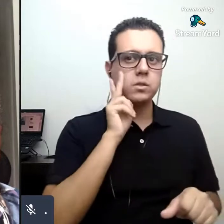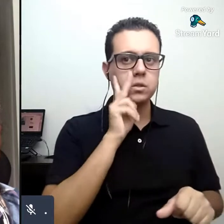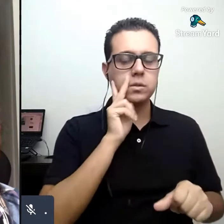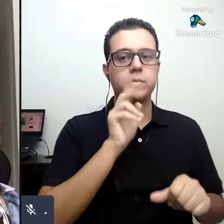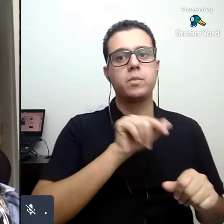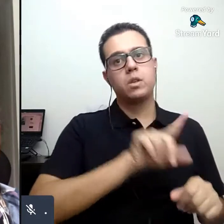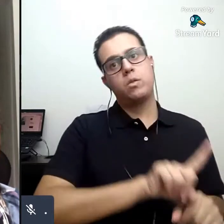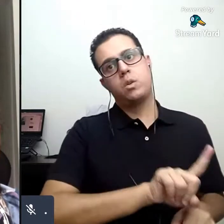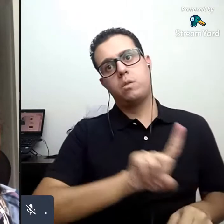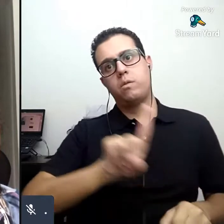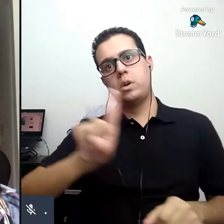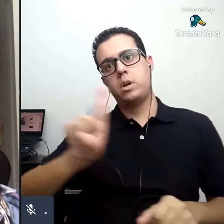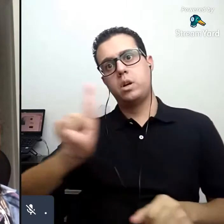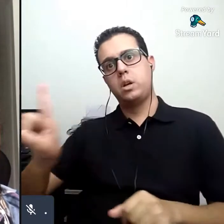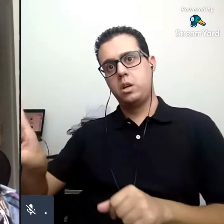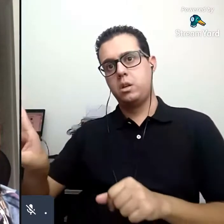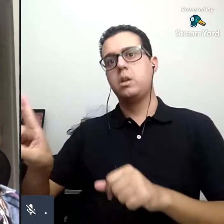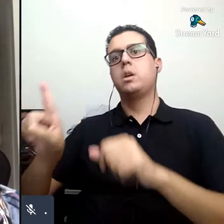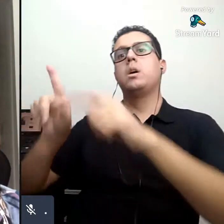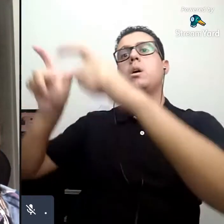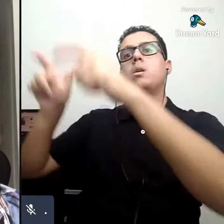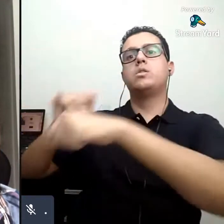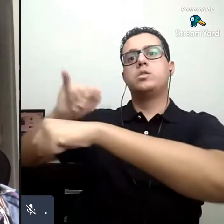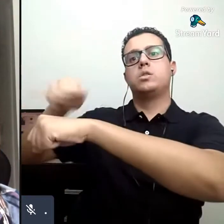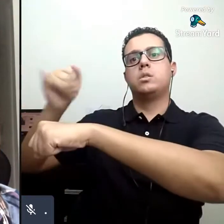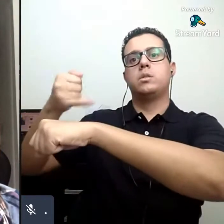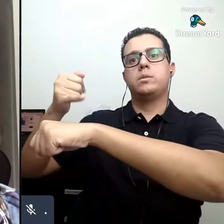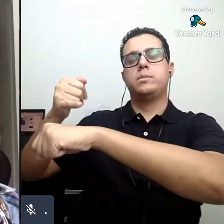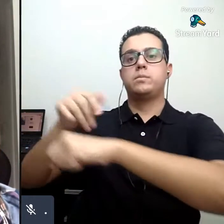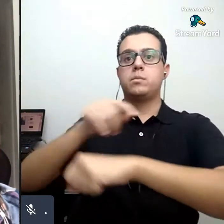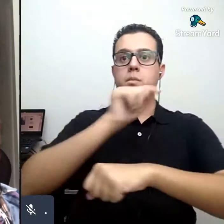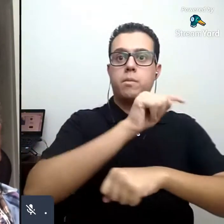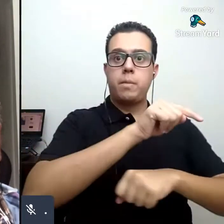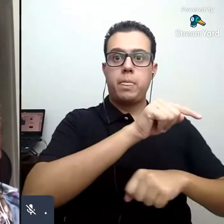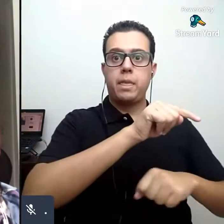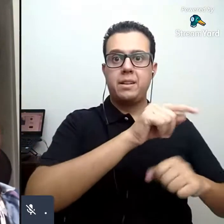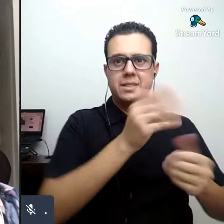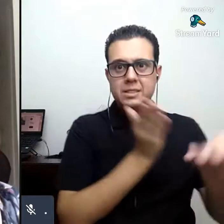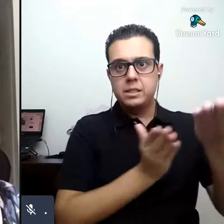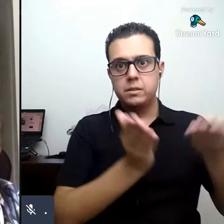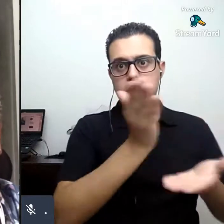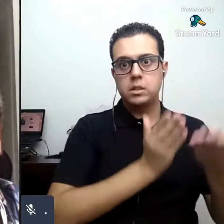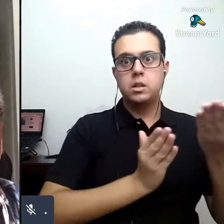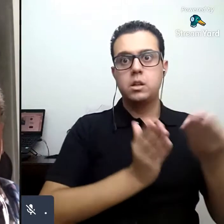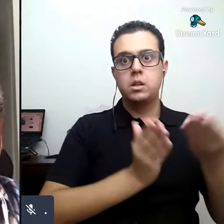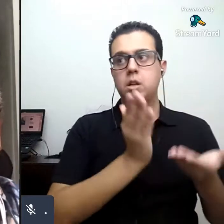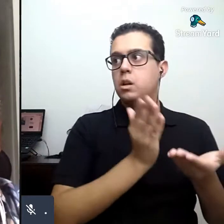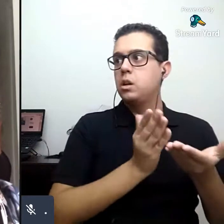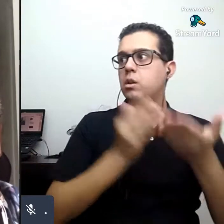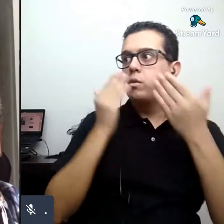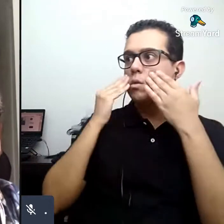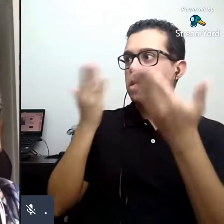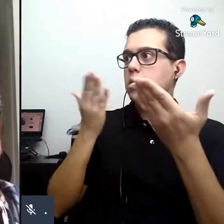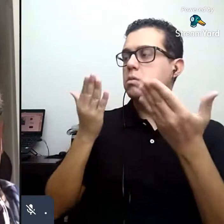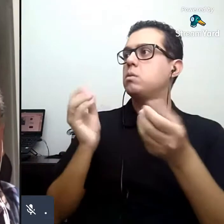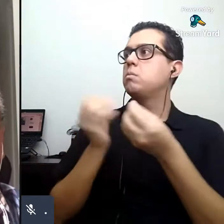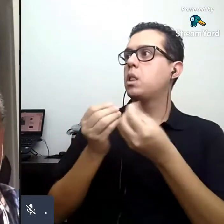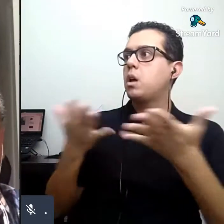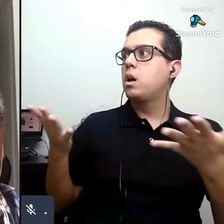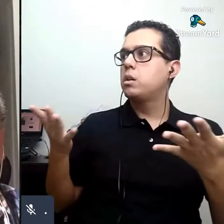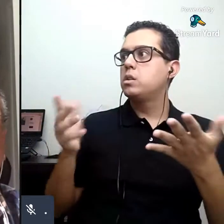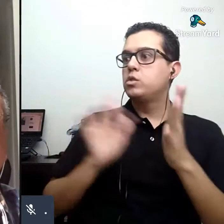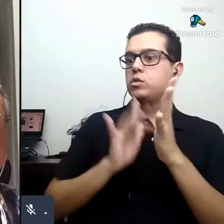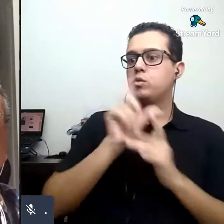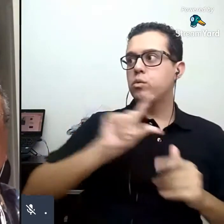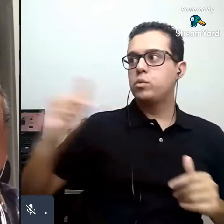Esses serventes certamente vão sair contando a respeito de Jesus ter transformado a